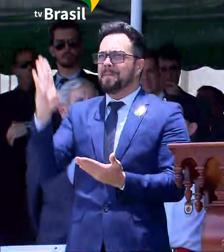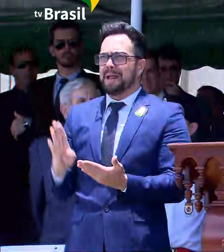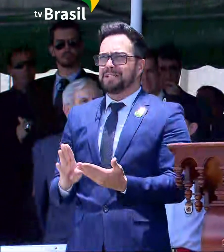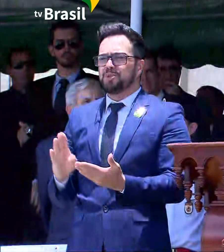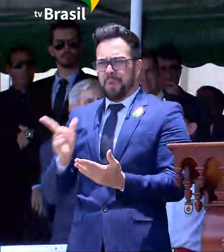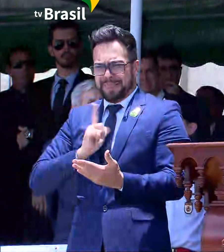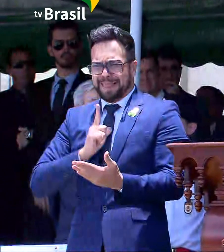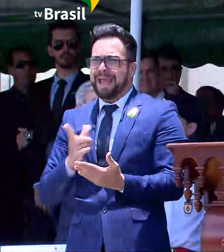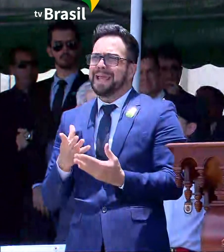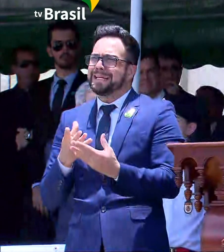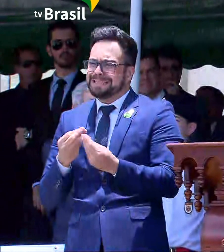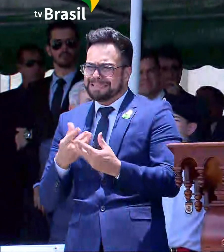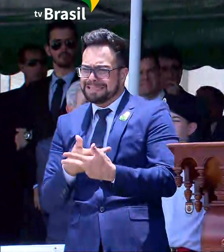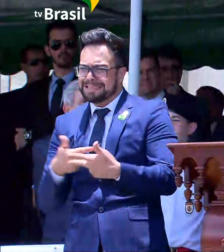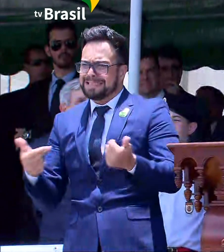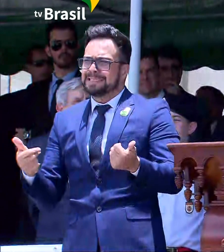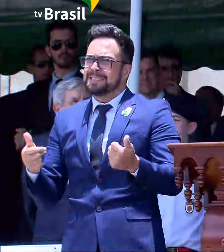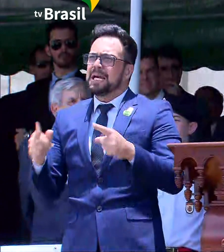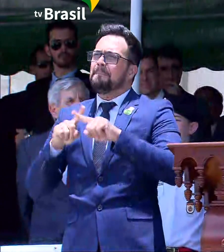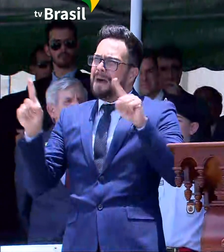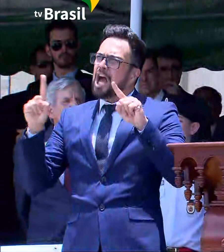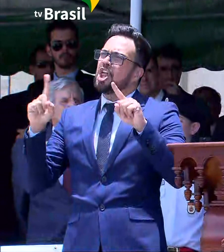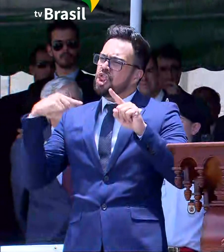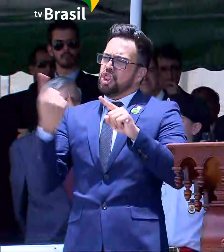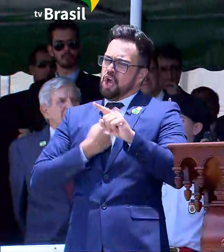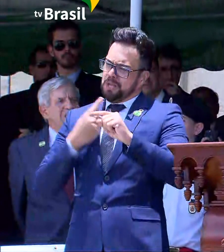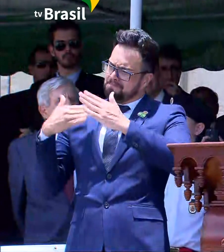não somos. Nós chegaremos lá.